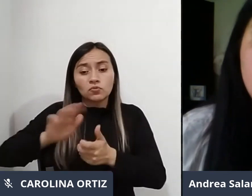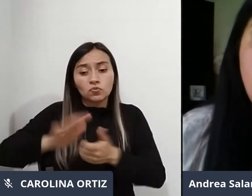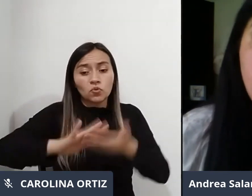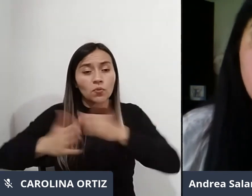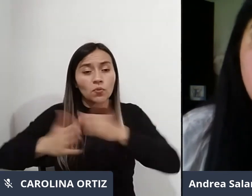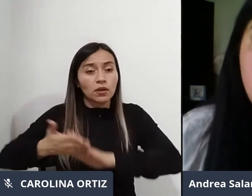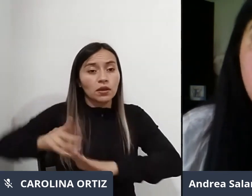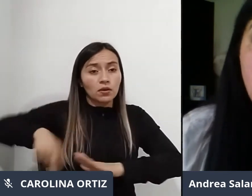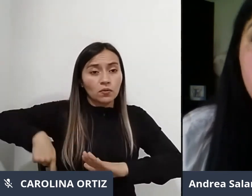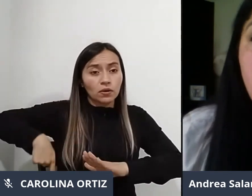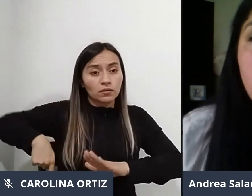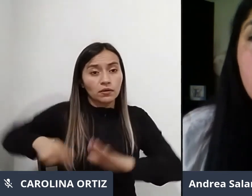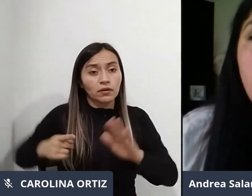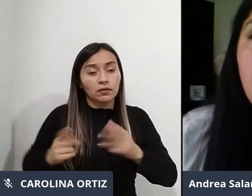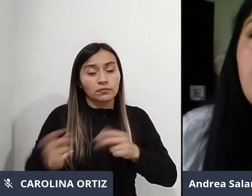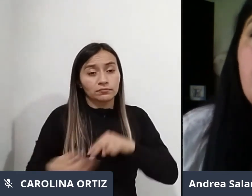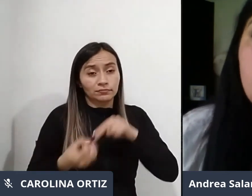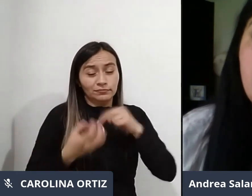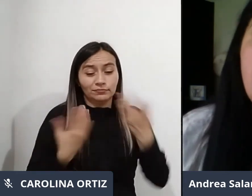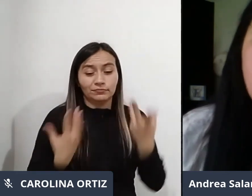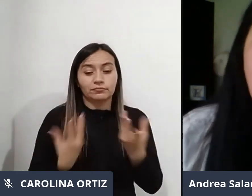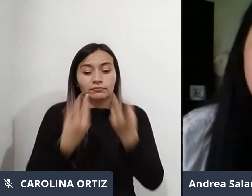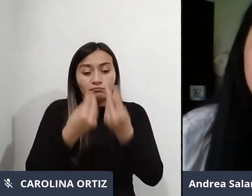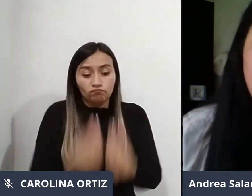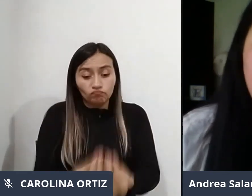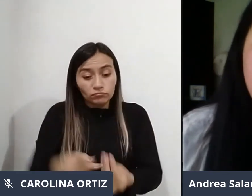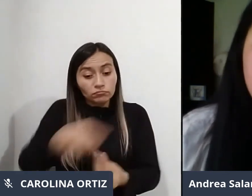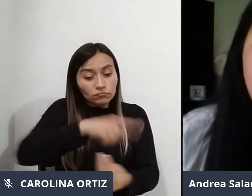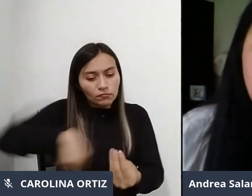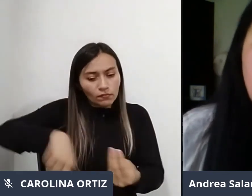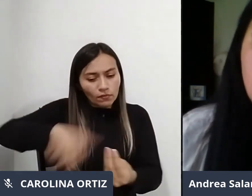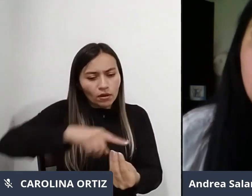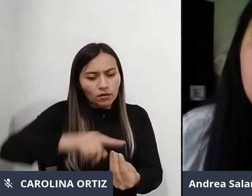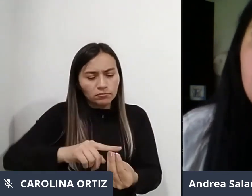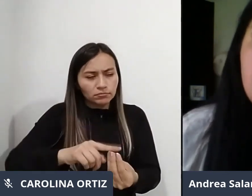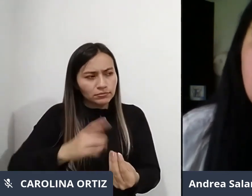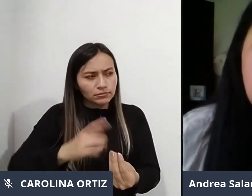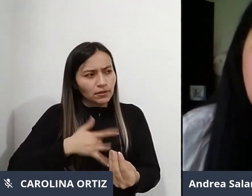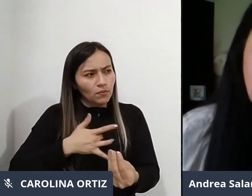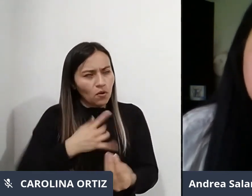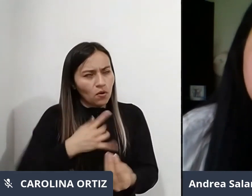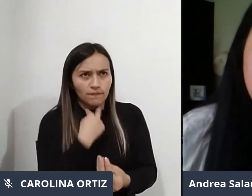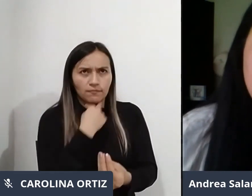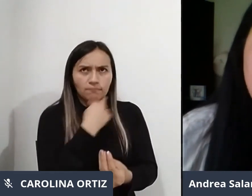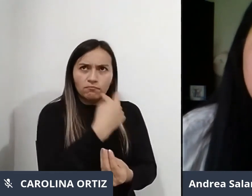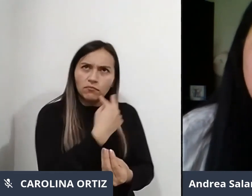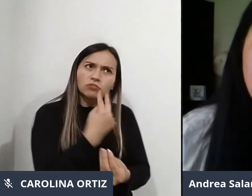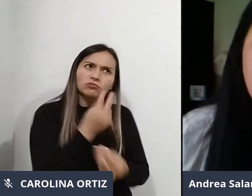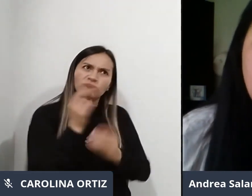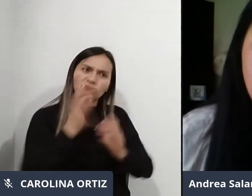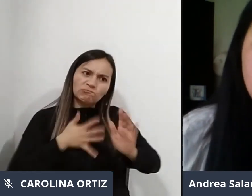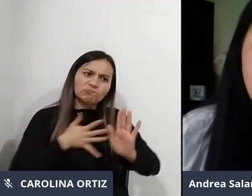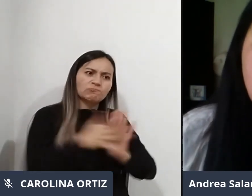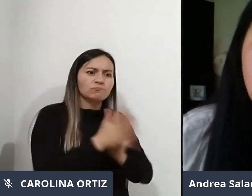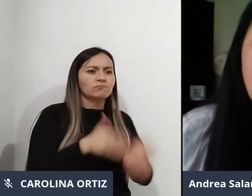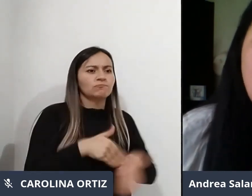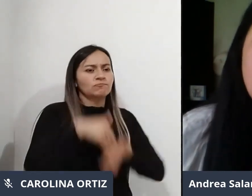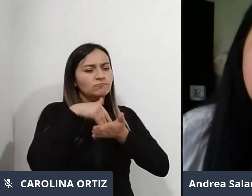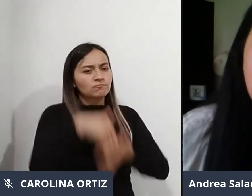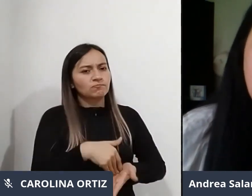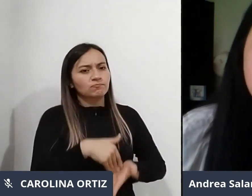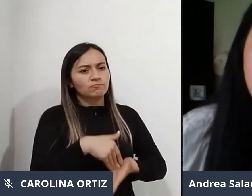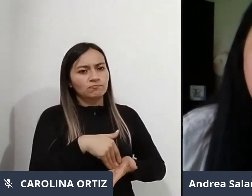otros miembros y en los que ellos pueden proponer acciones que le permitan a las instituciones educativas